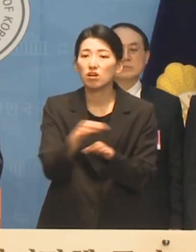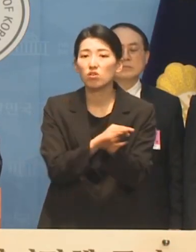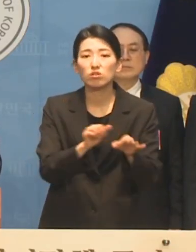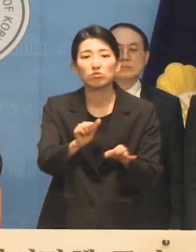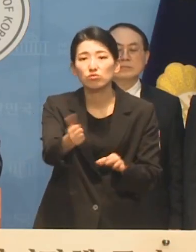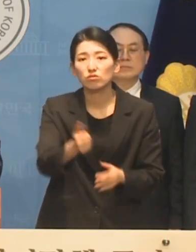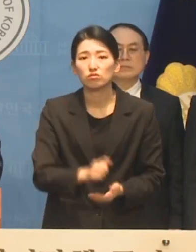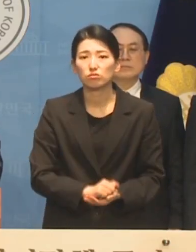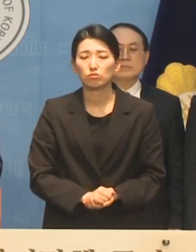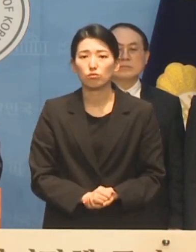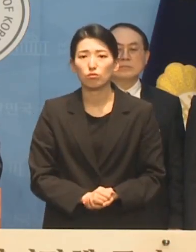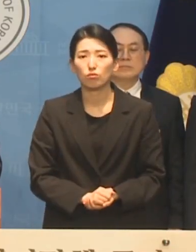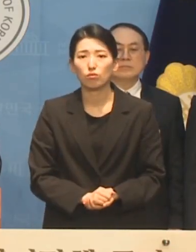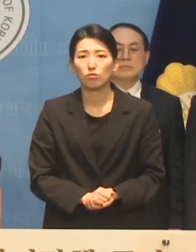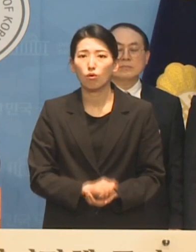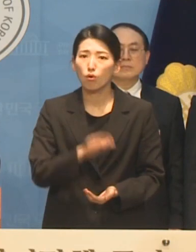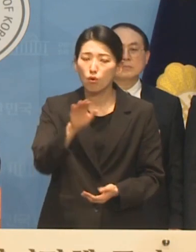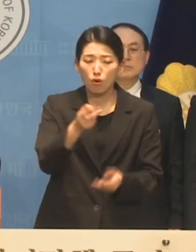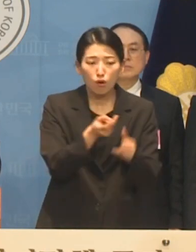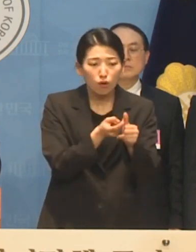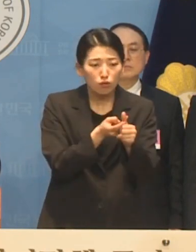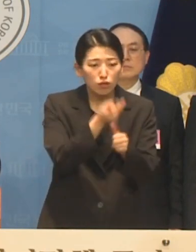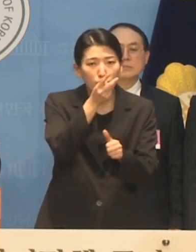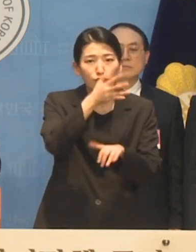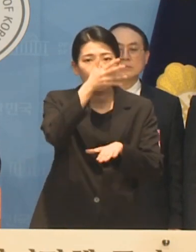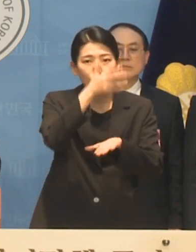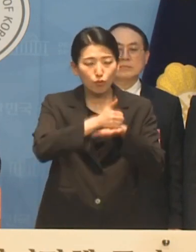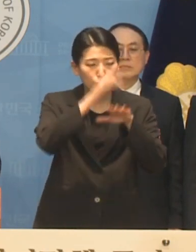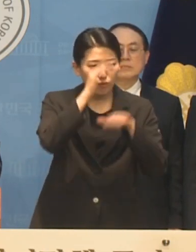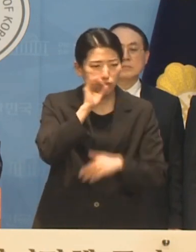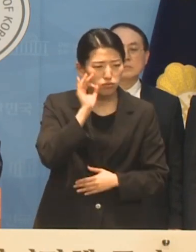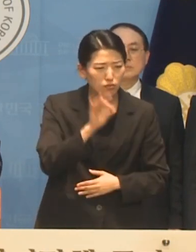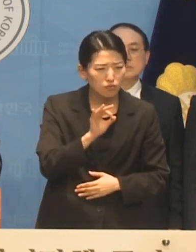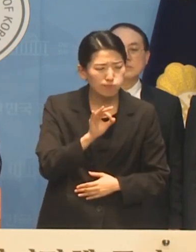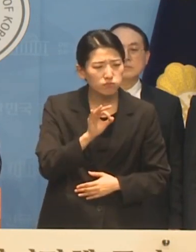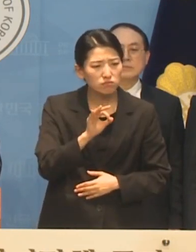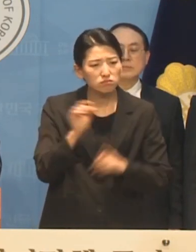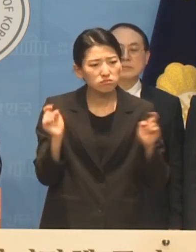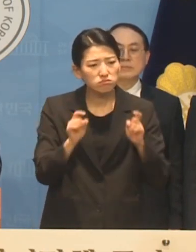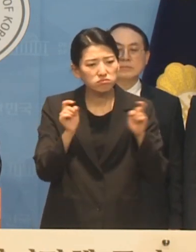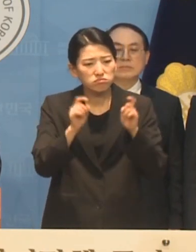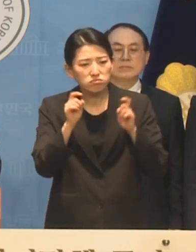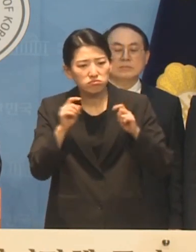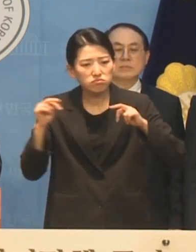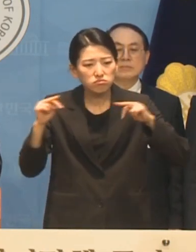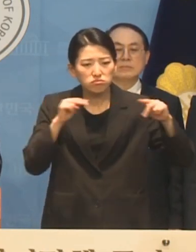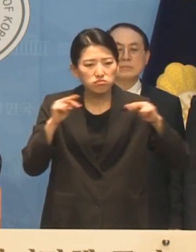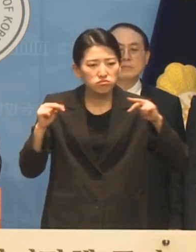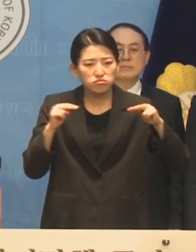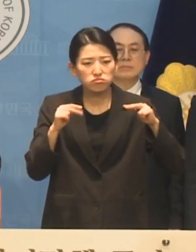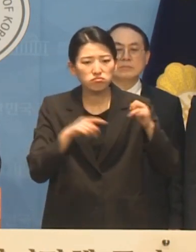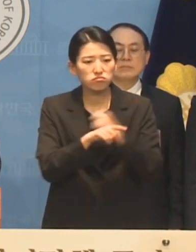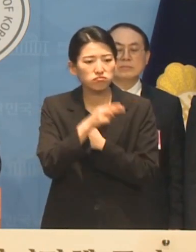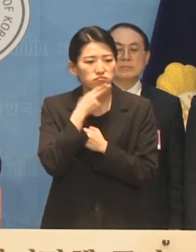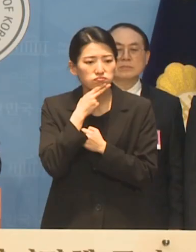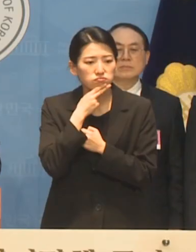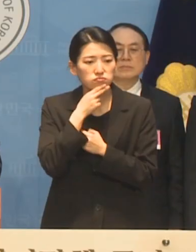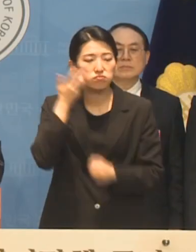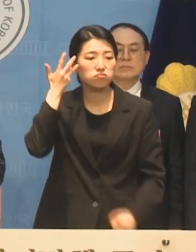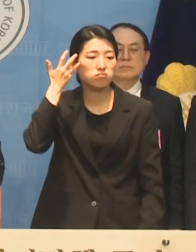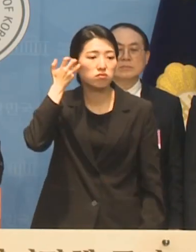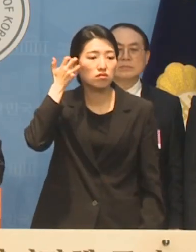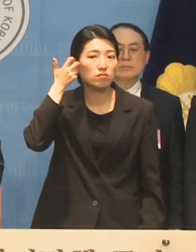심의 결과 87일이 지나서 판결하고 또 총리가 돌아오게 된 것은